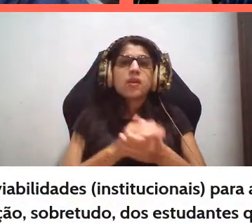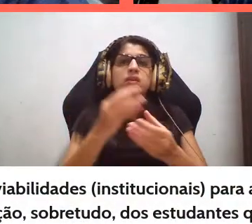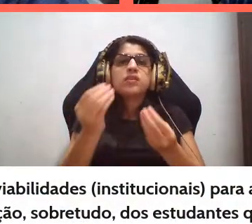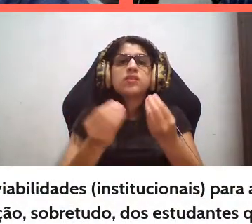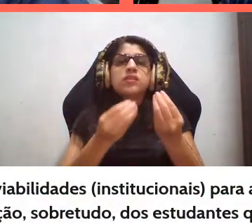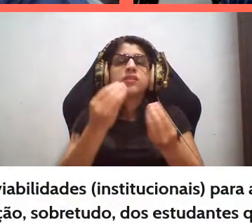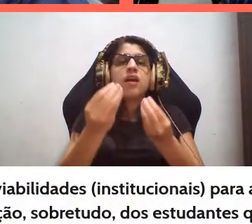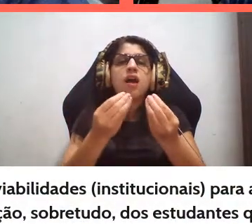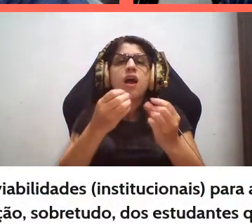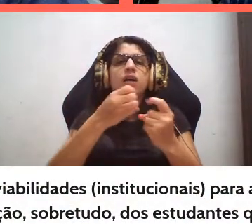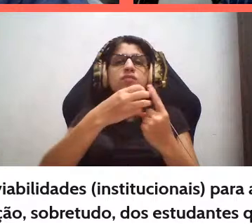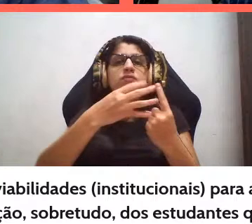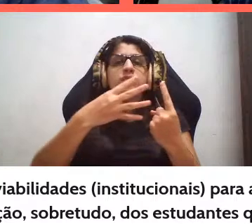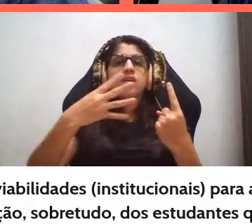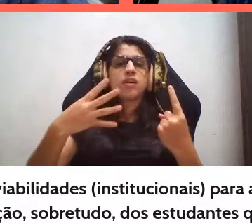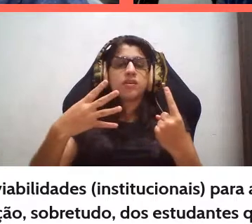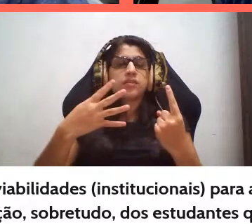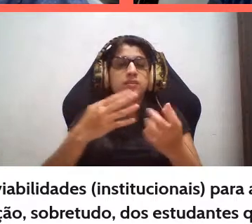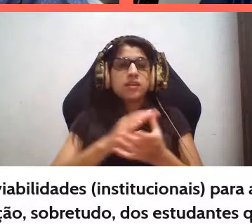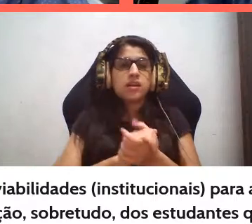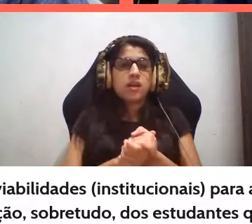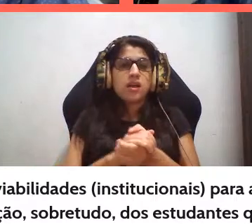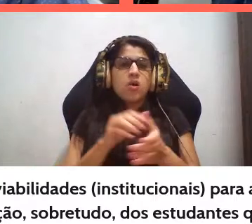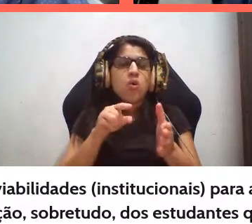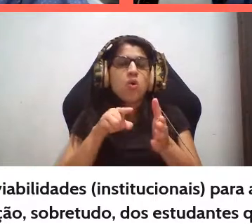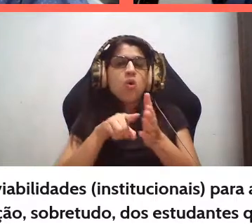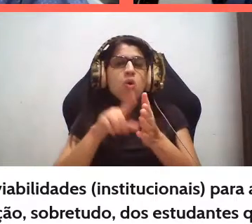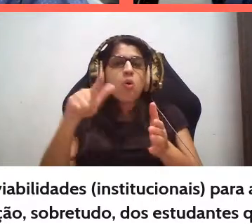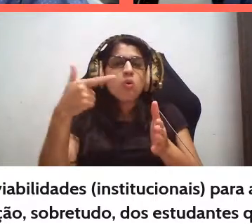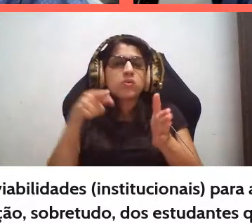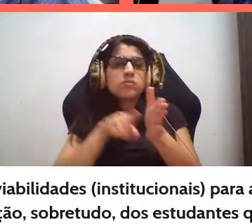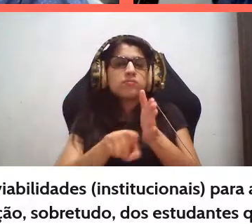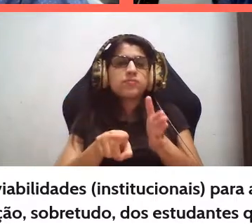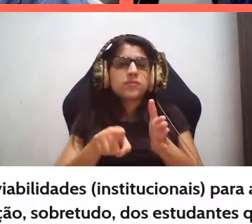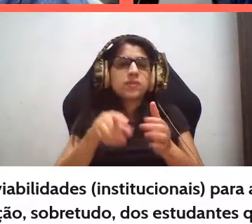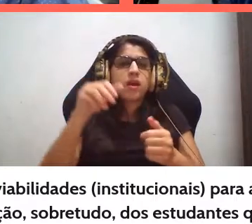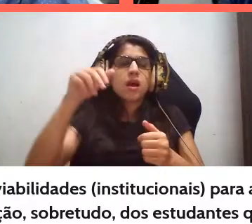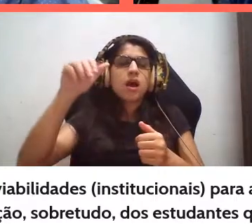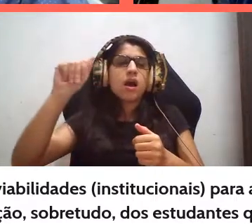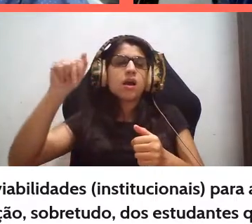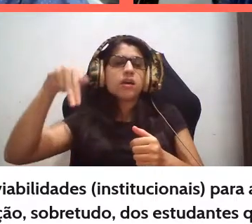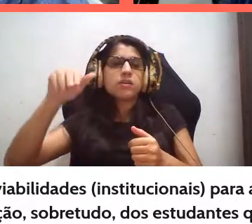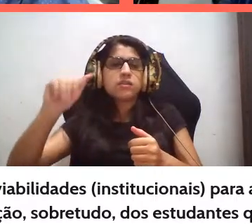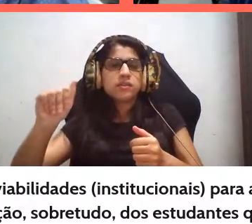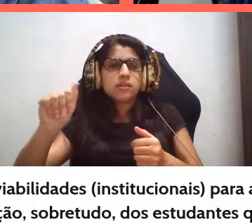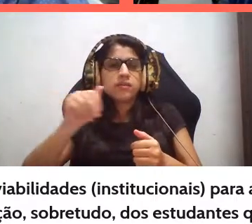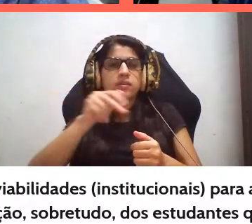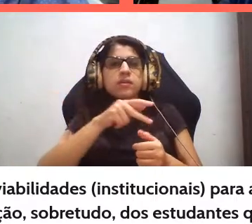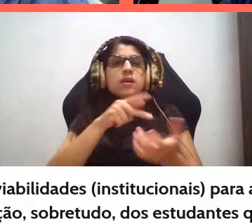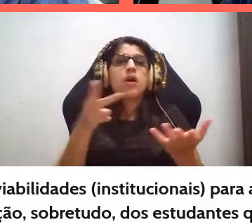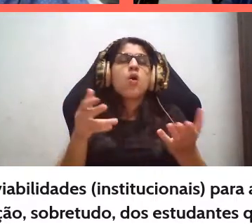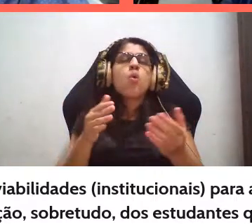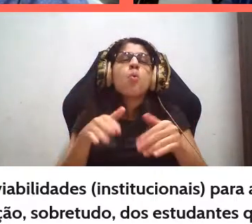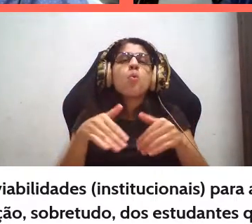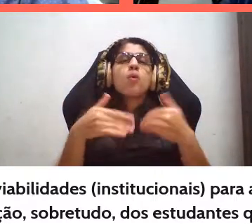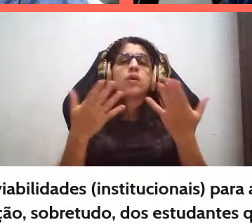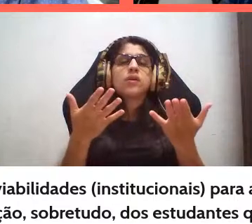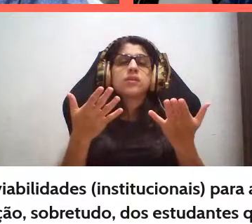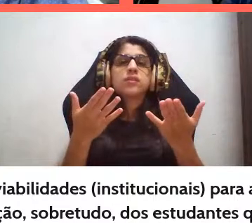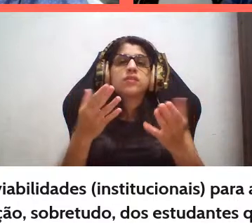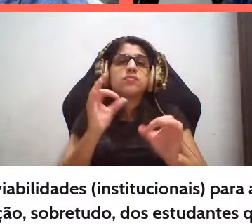A outra questão é da Ana Menezes. Professora Ana, né, quais as possibilidades e